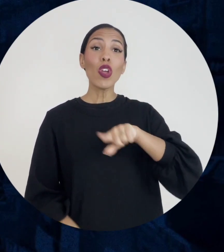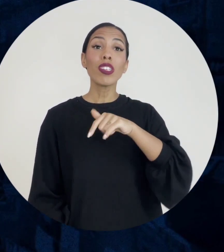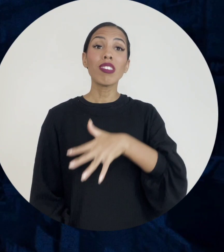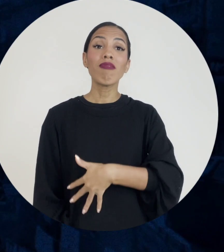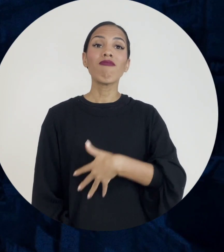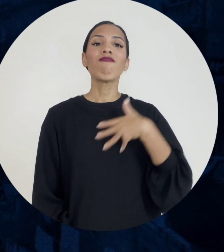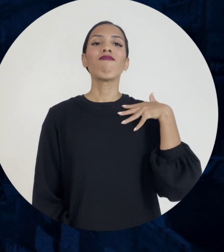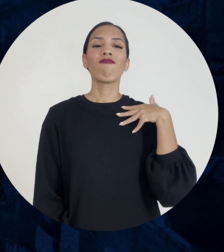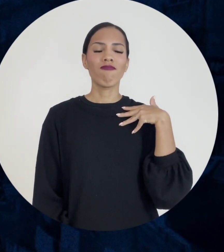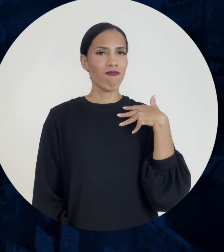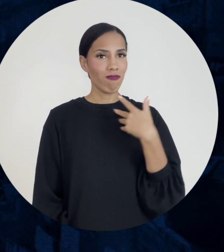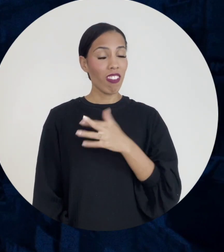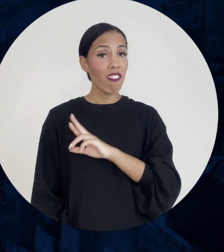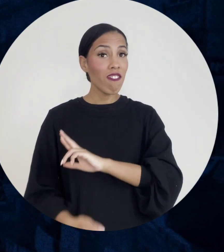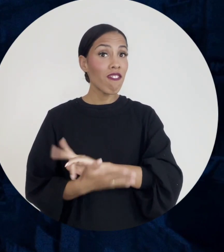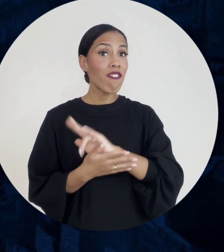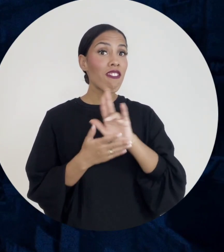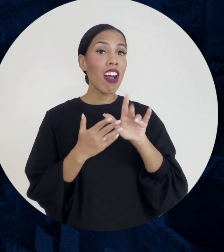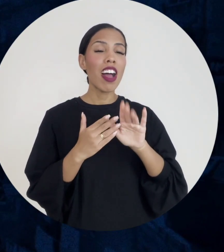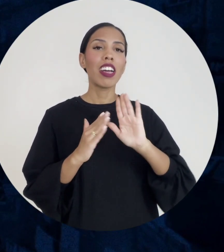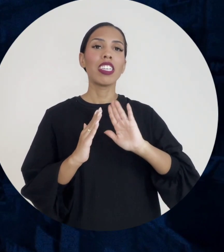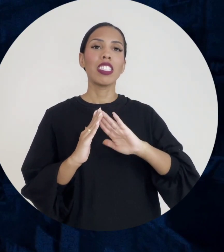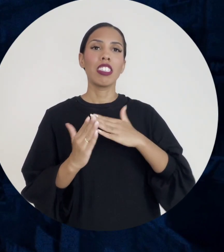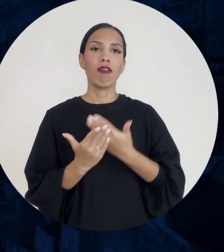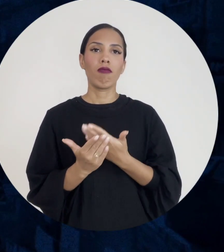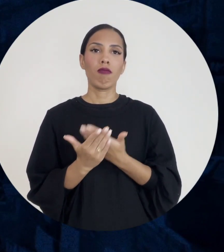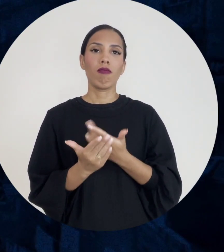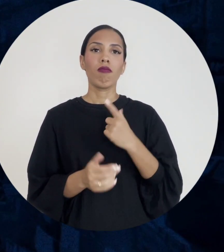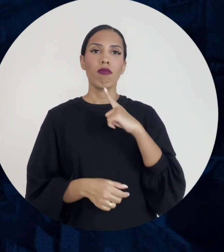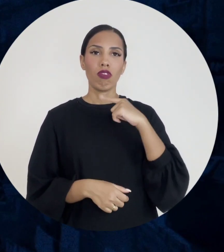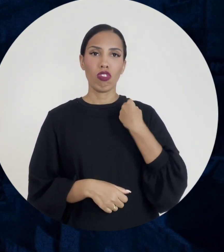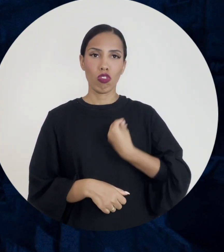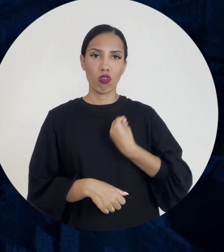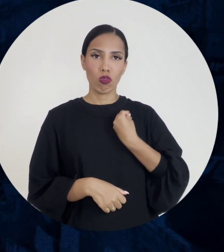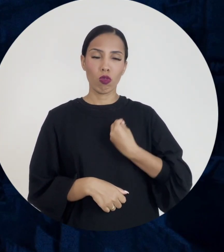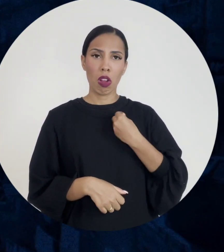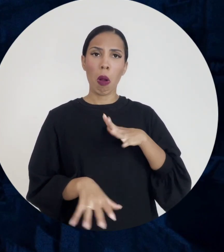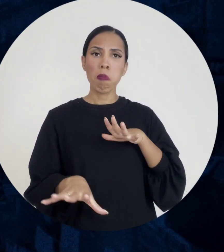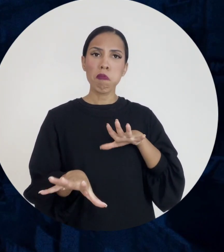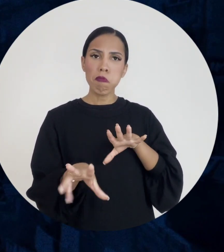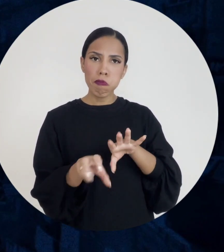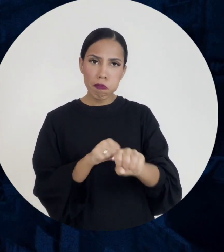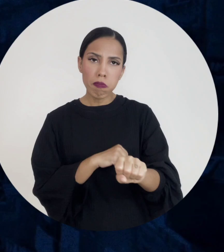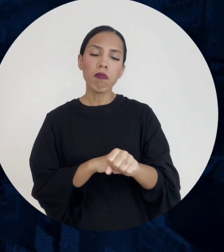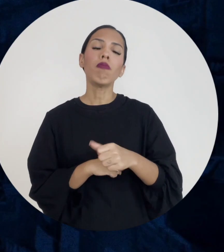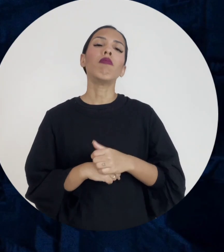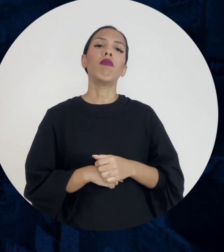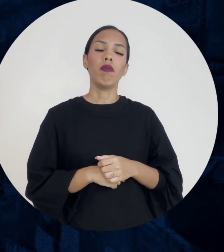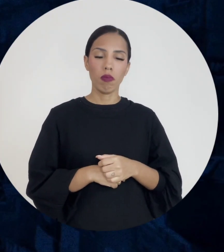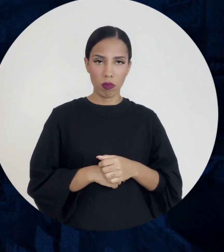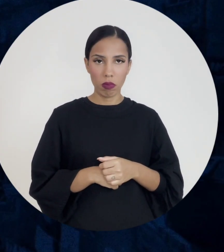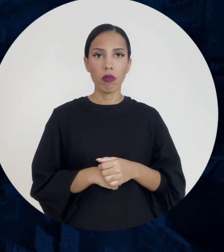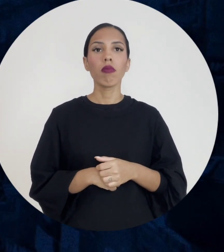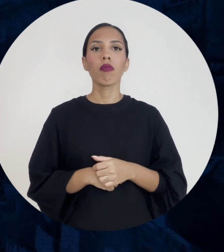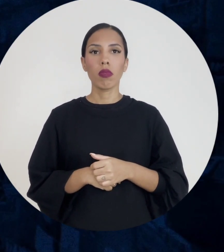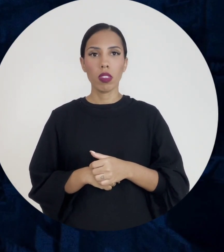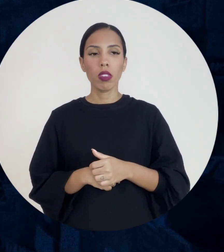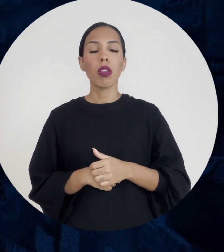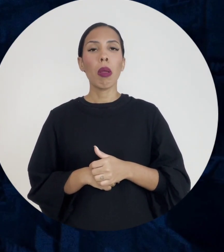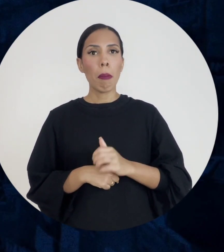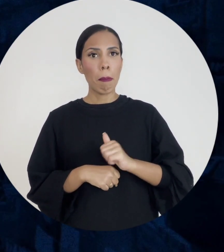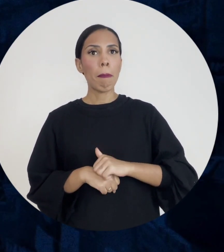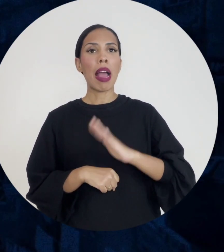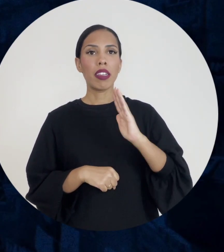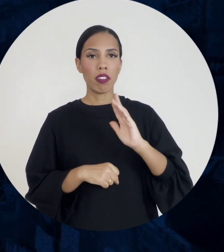saber que várias crianças que saíram dali hoje são formados, já nessa coisa mais, eu digo